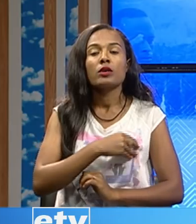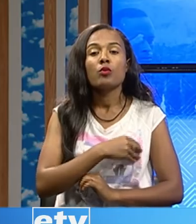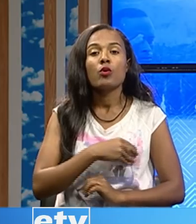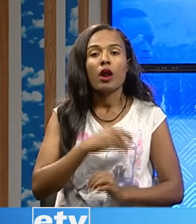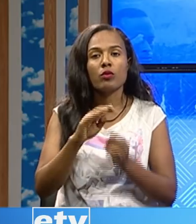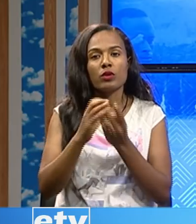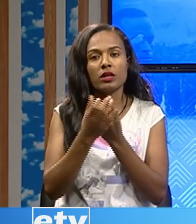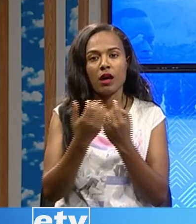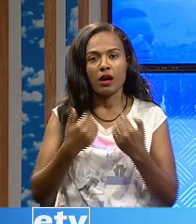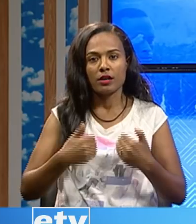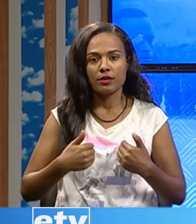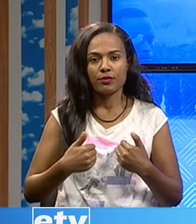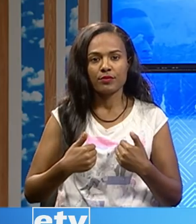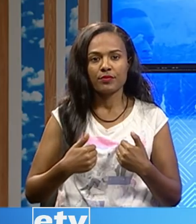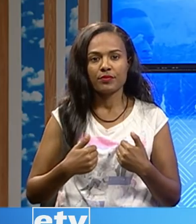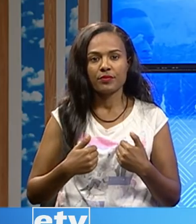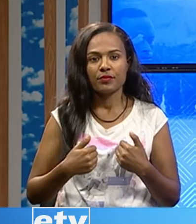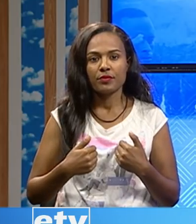የሚባል ነገር አለ